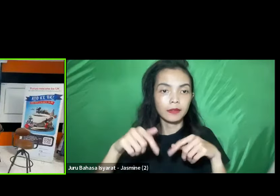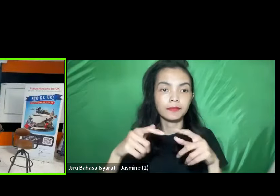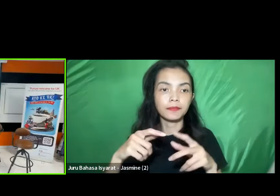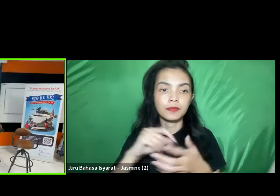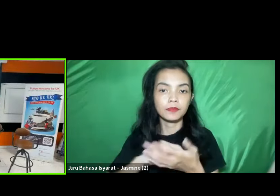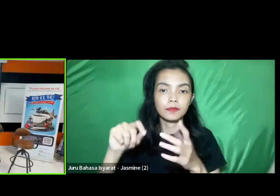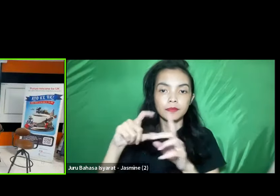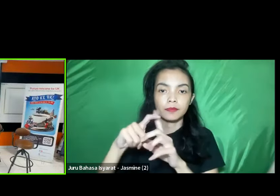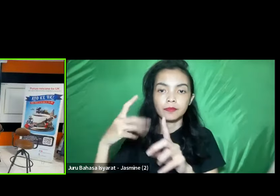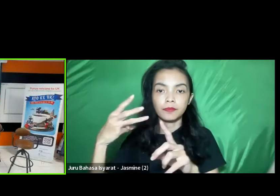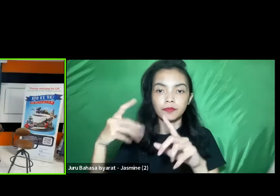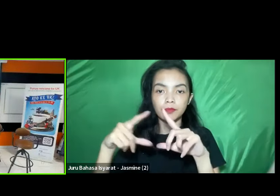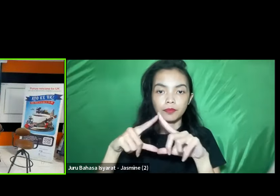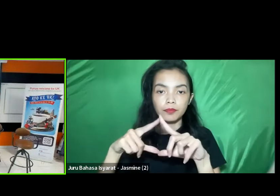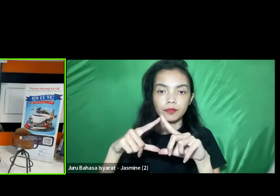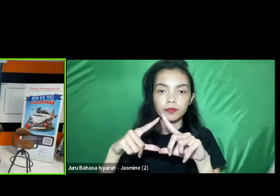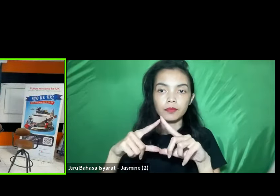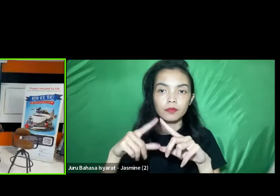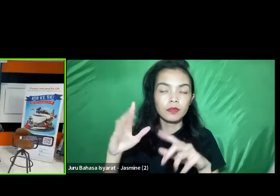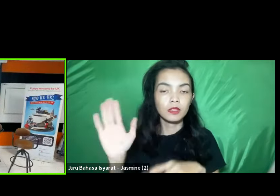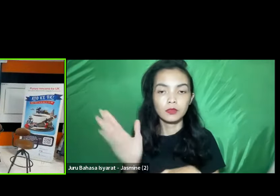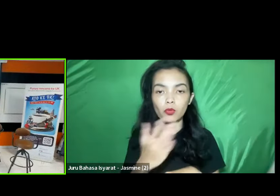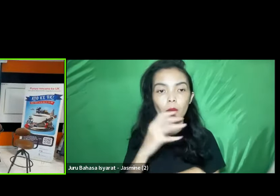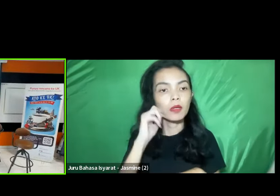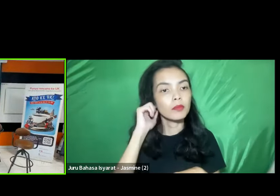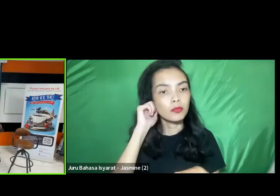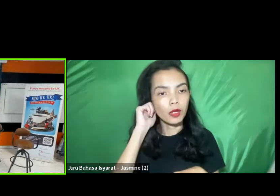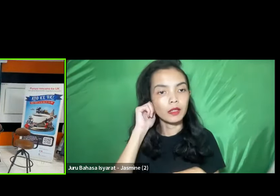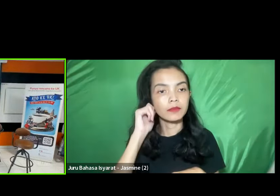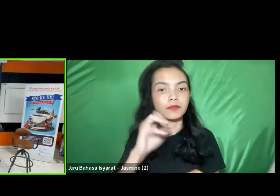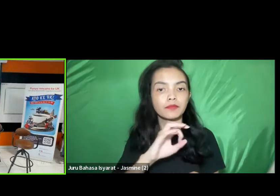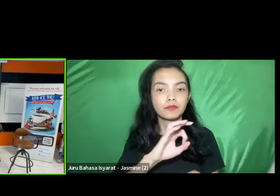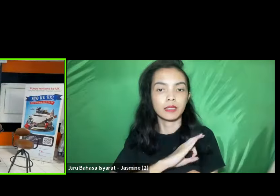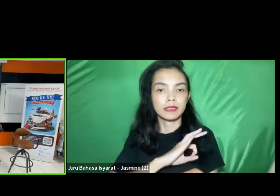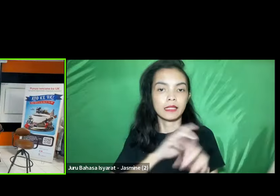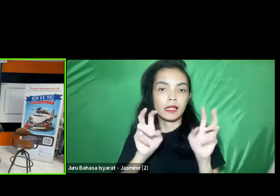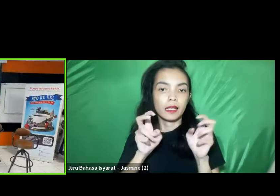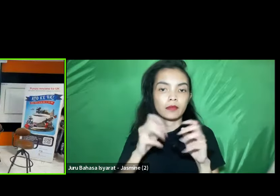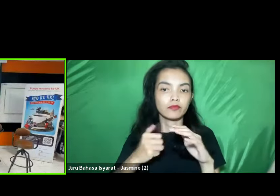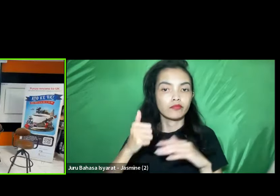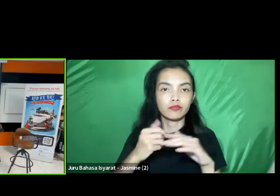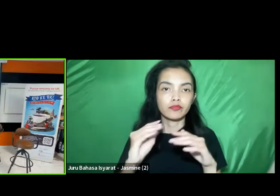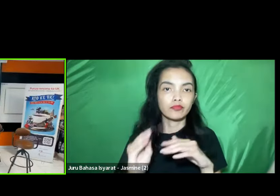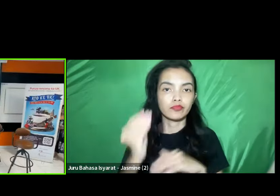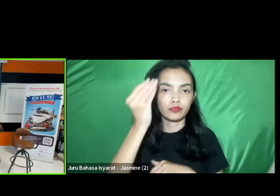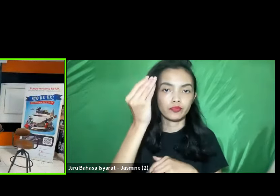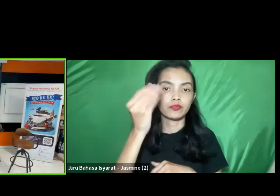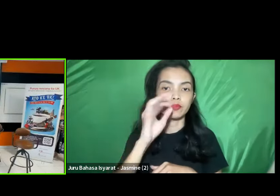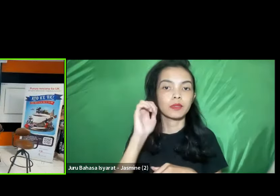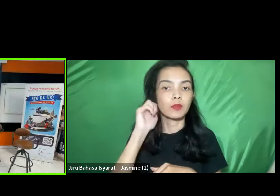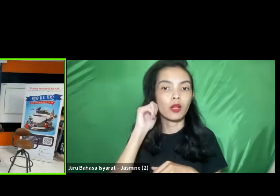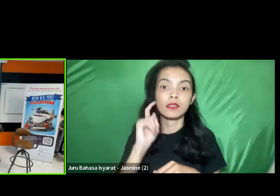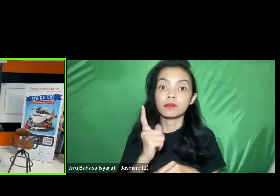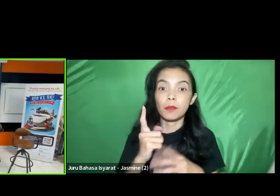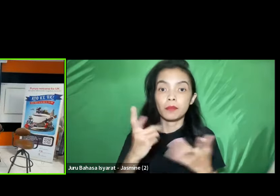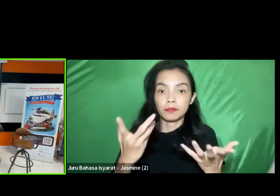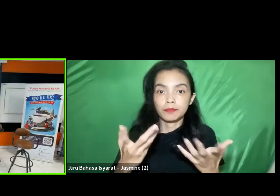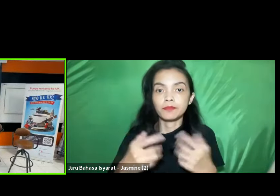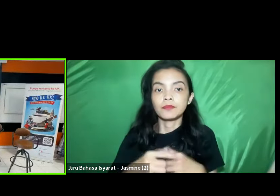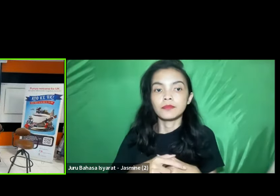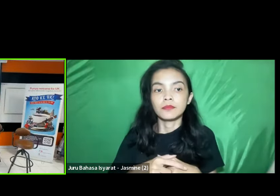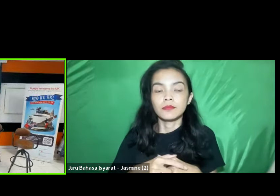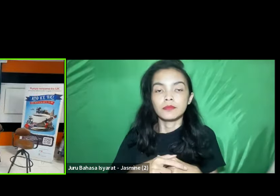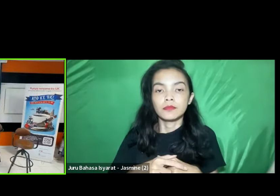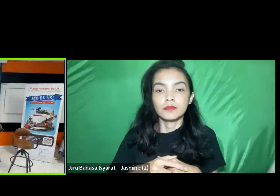k jadi e presiden kita semuanya perempuan kar kita kita selalu di